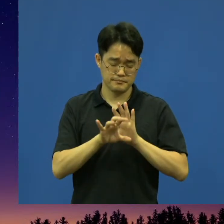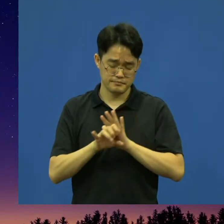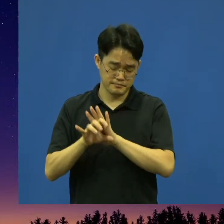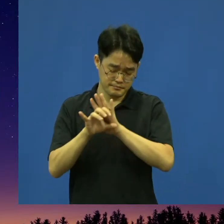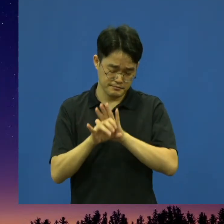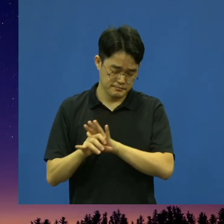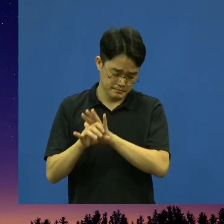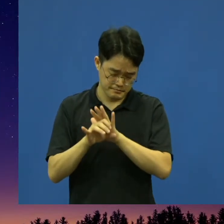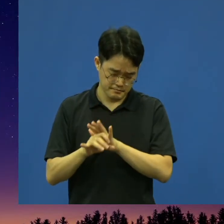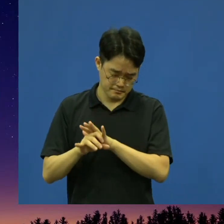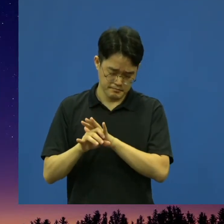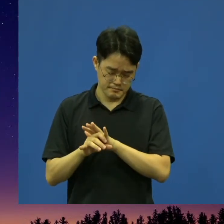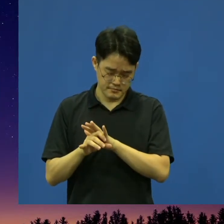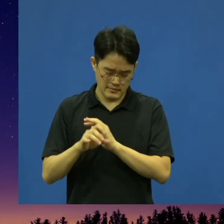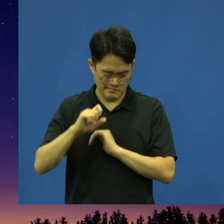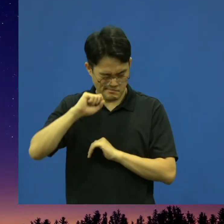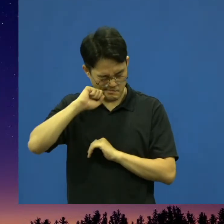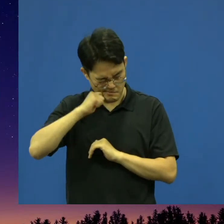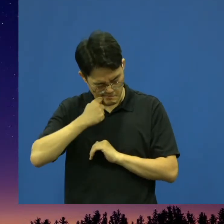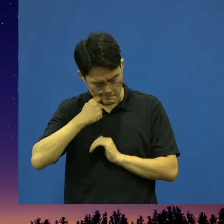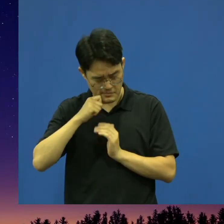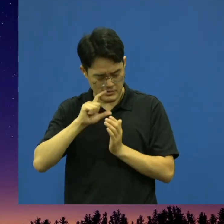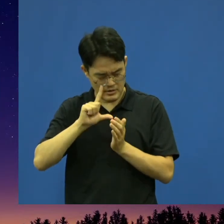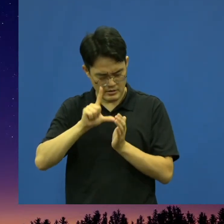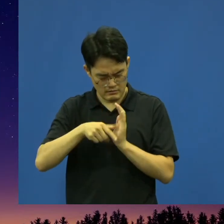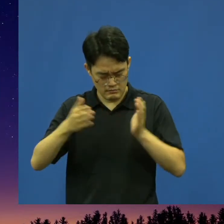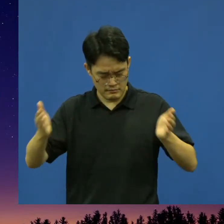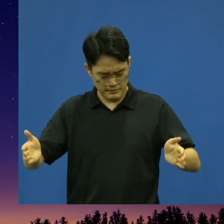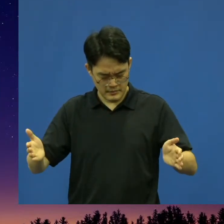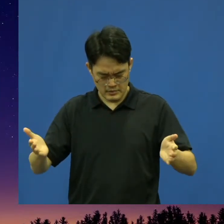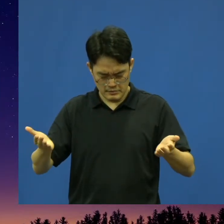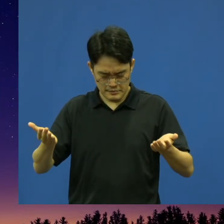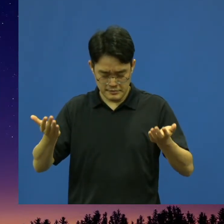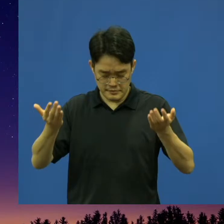코로나19의 이 어려움들을 지난 2년이나 겪으며